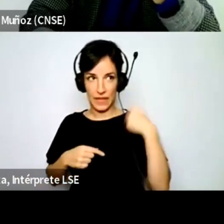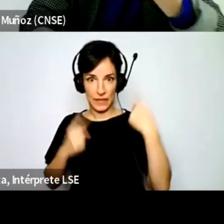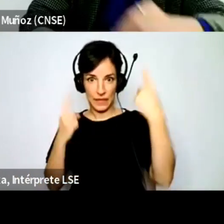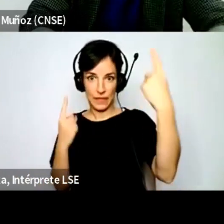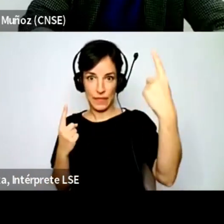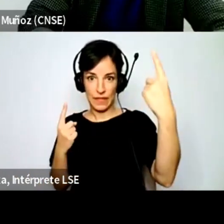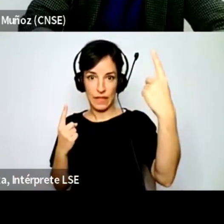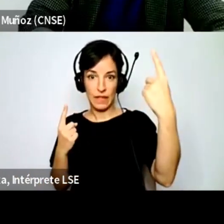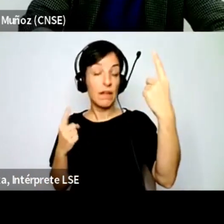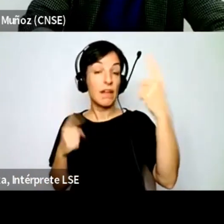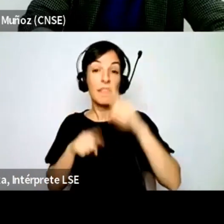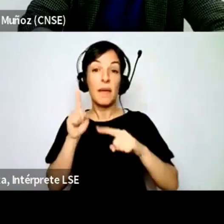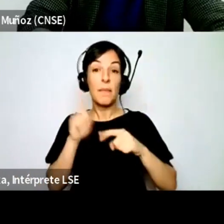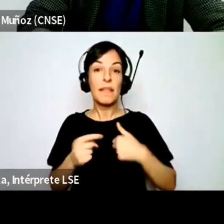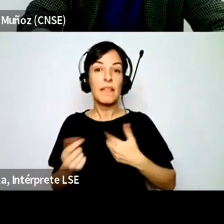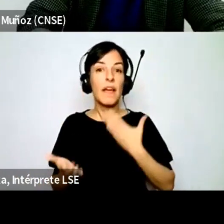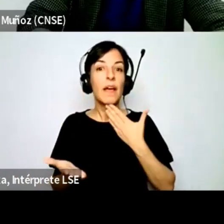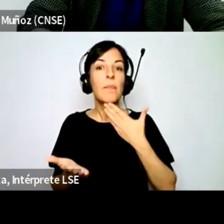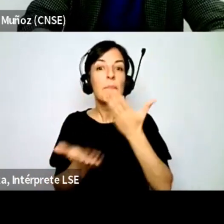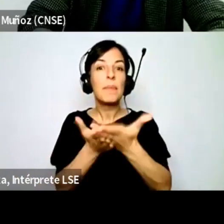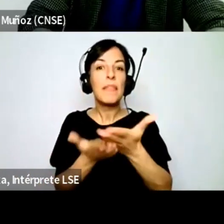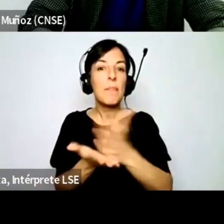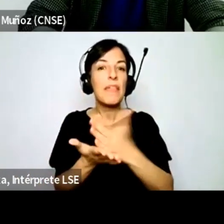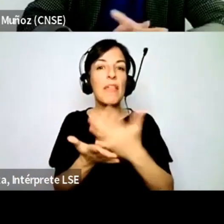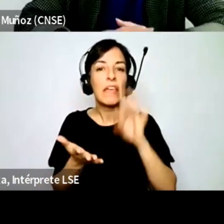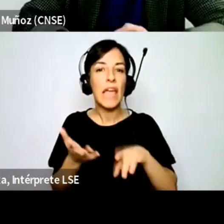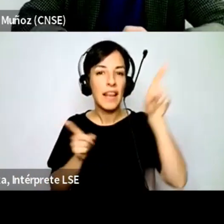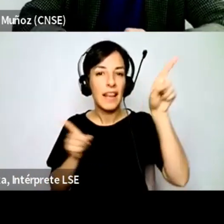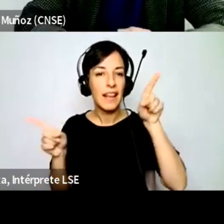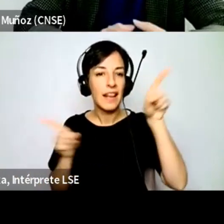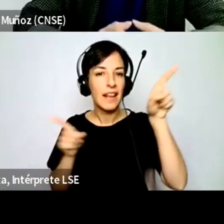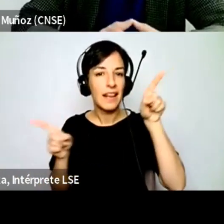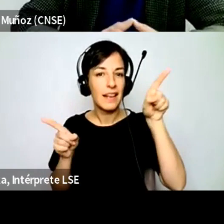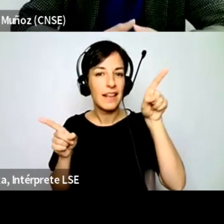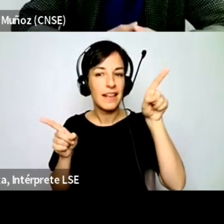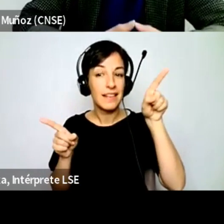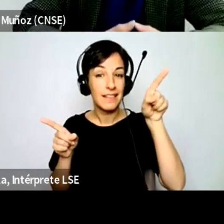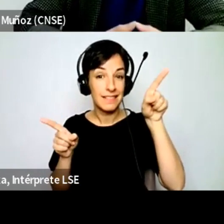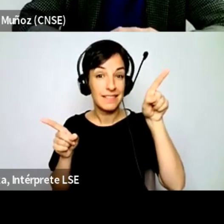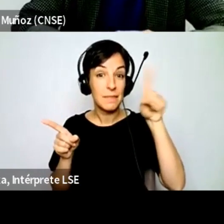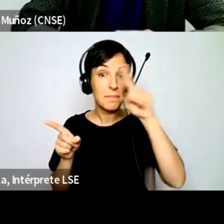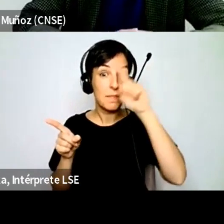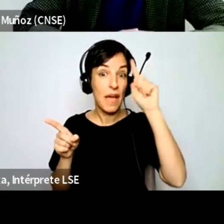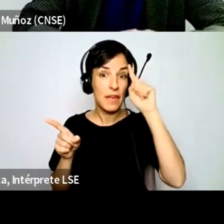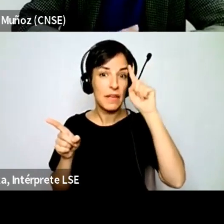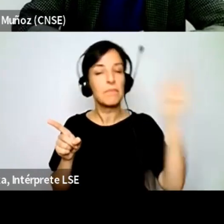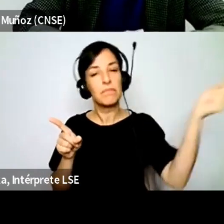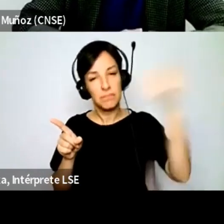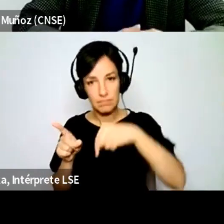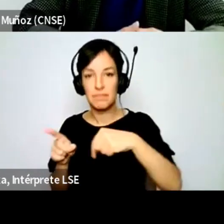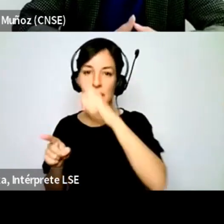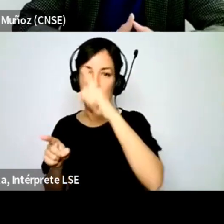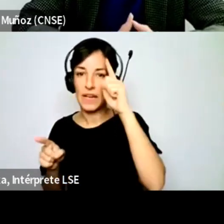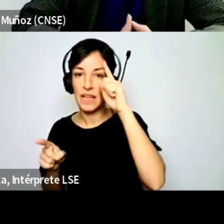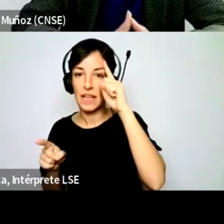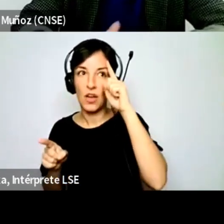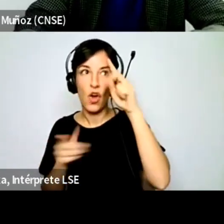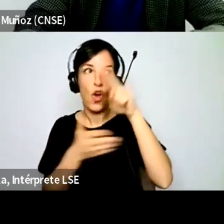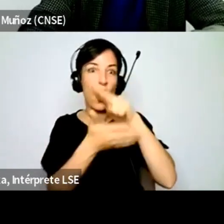quien solicite el servicio de mediación se irá a la ciudad donde resida y ahí se buscará la